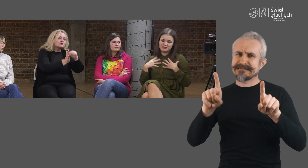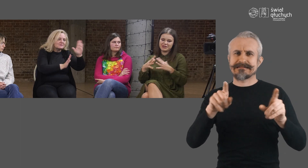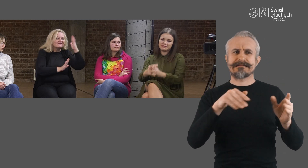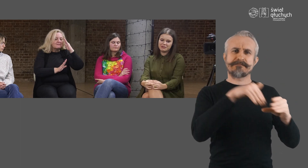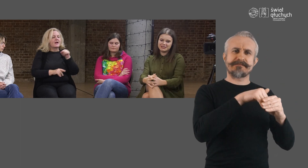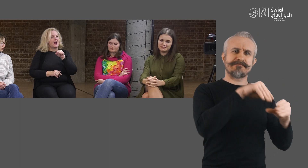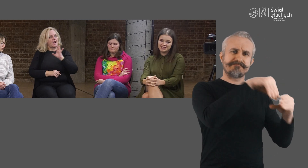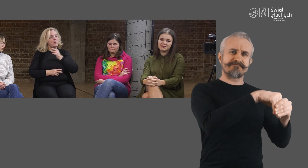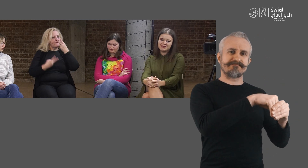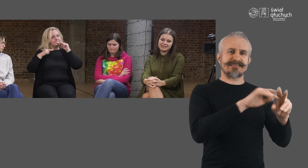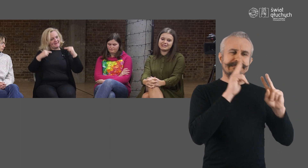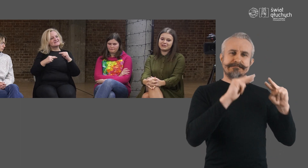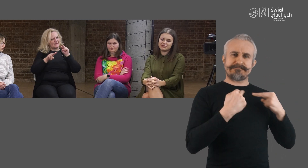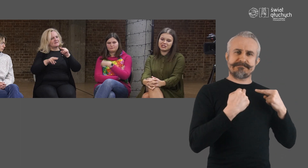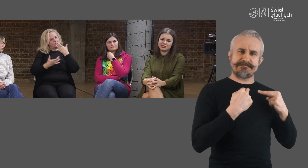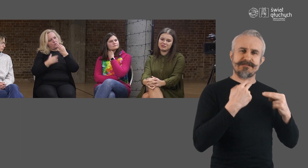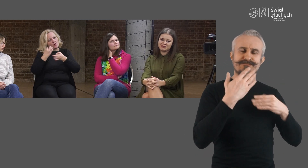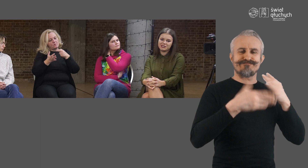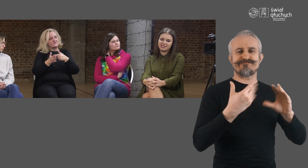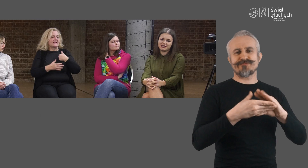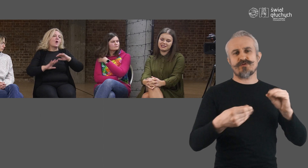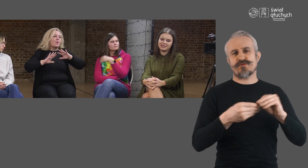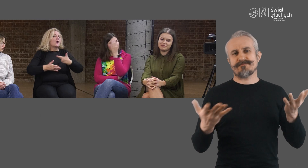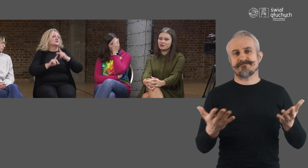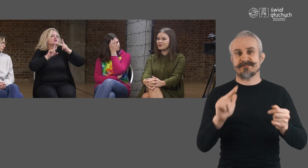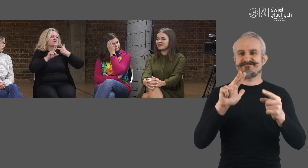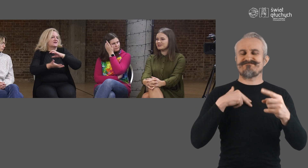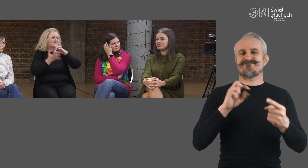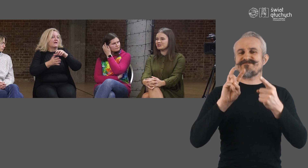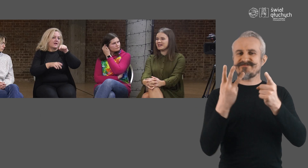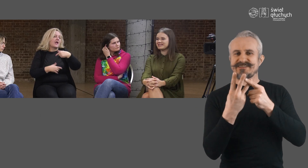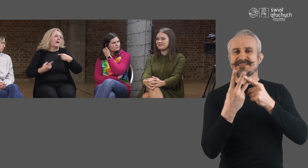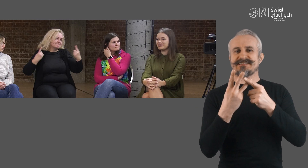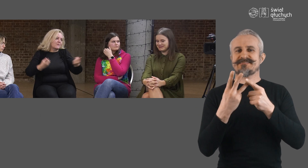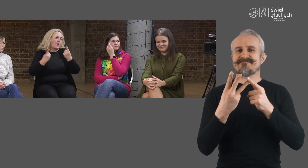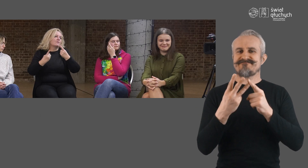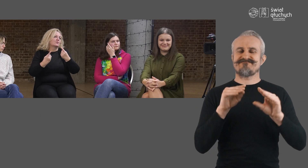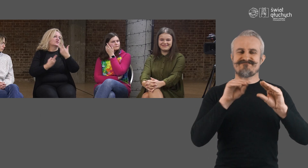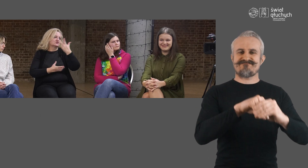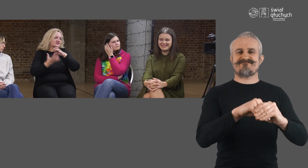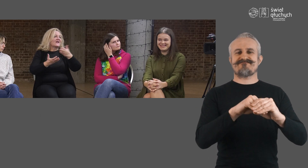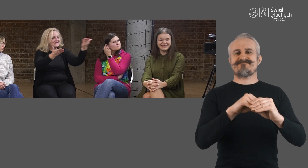Ale to mówię z mojej perspektywy, więc jestem w tym trzecim świecie i promuję ten trzeci świat. Zapraszam.